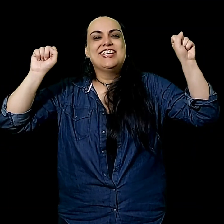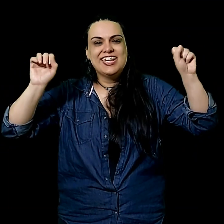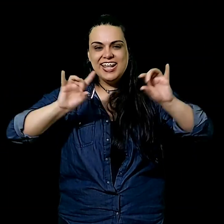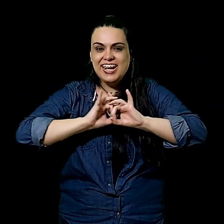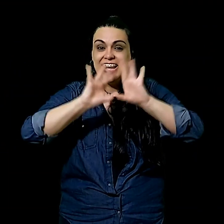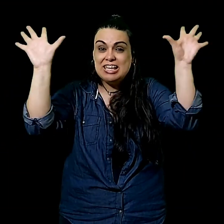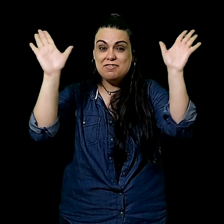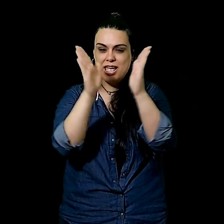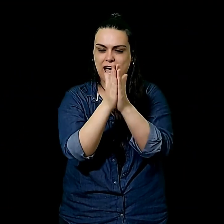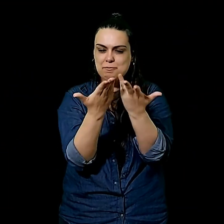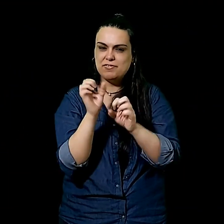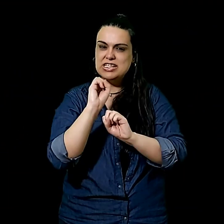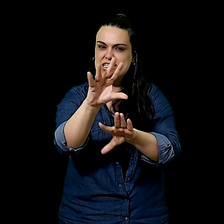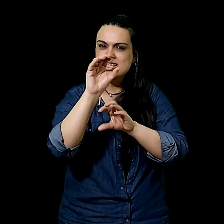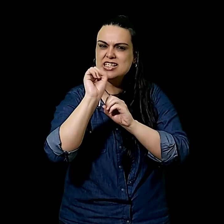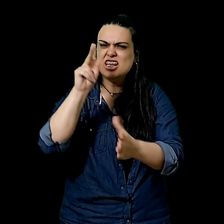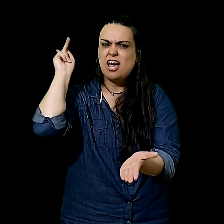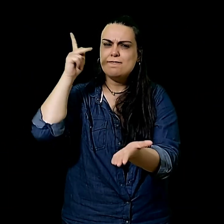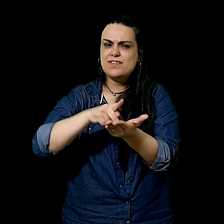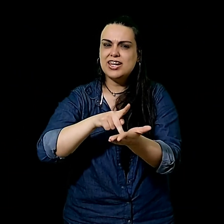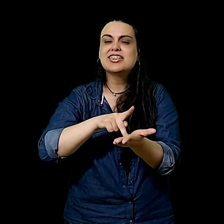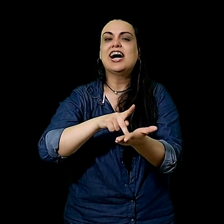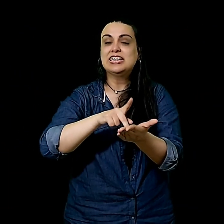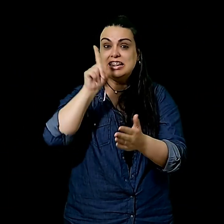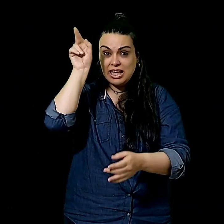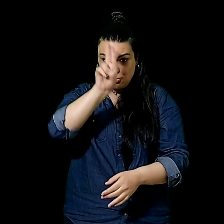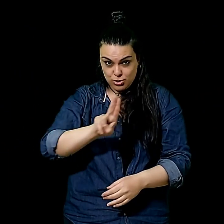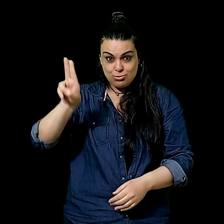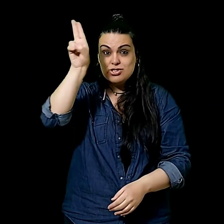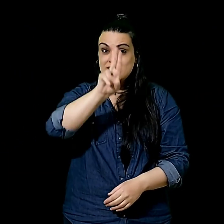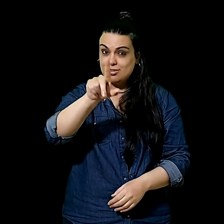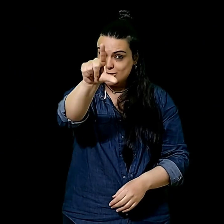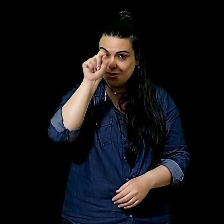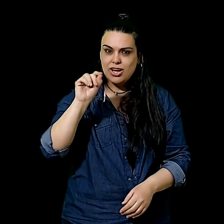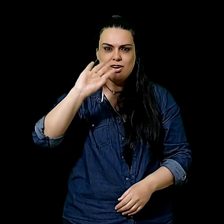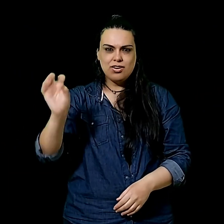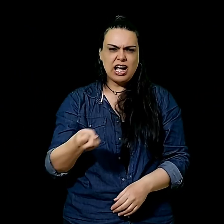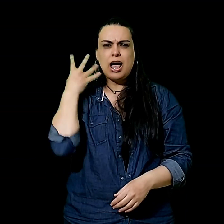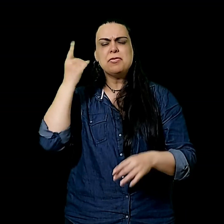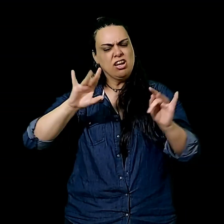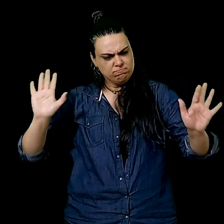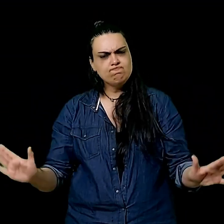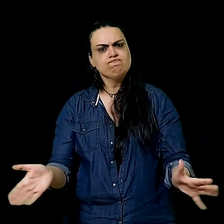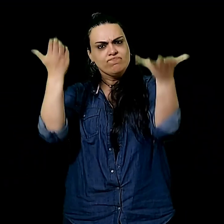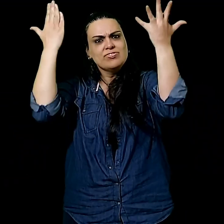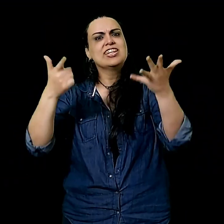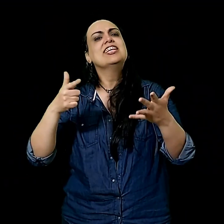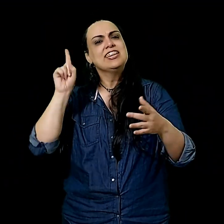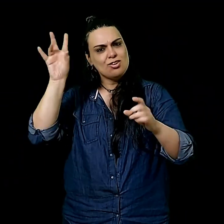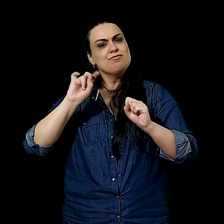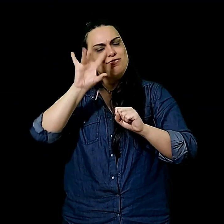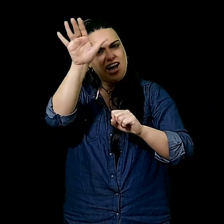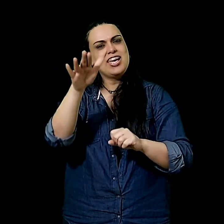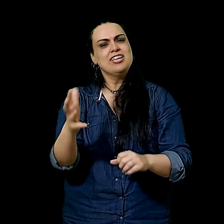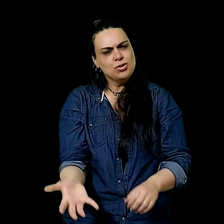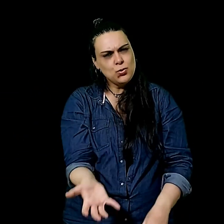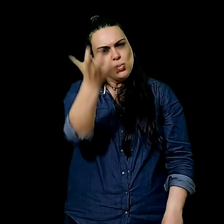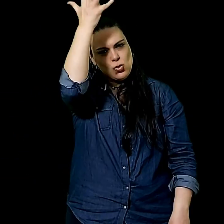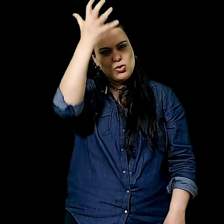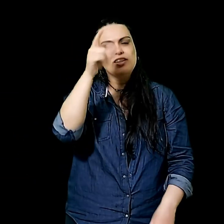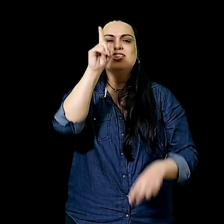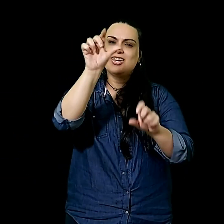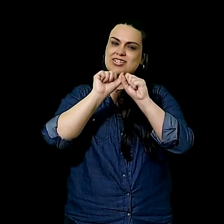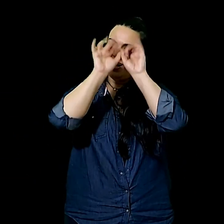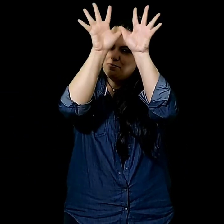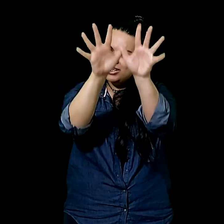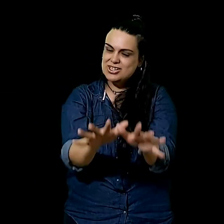livres pela palavra, pelo ensino, pela verdade. E o Senhor está te convocando e dizendo: levanta esse exército, porque eu sou contigo e vou te honrar. Que Deus te